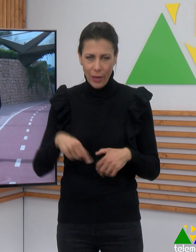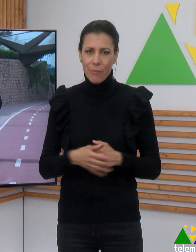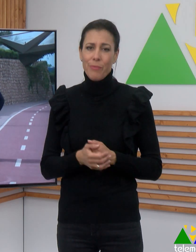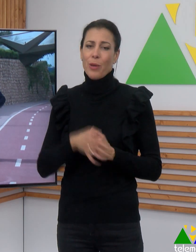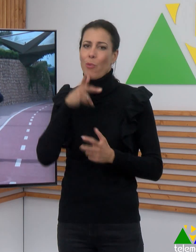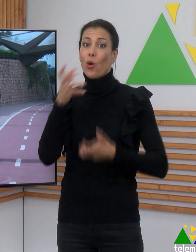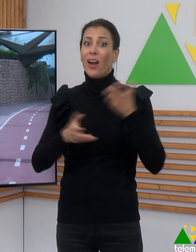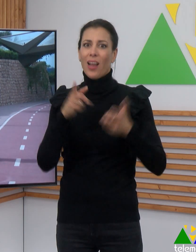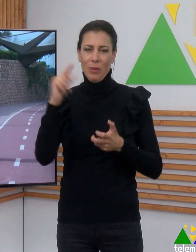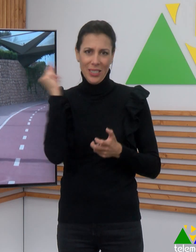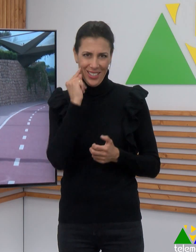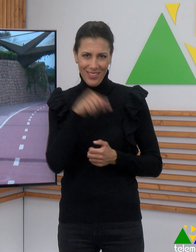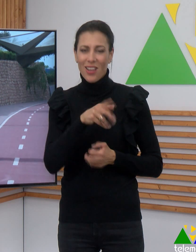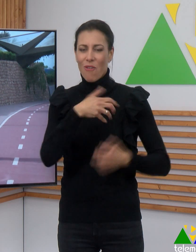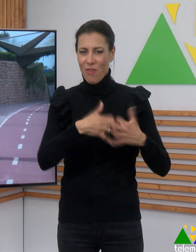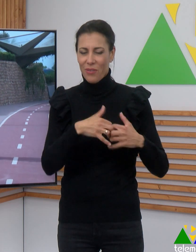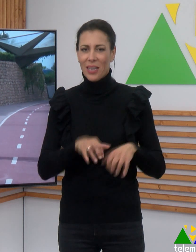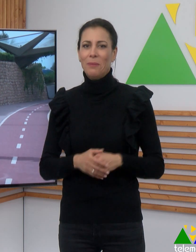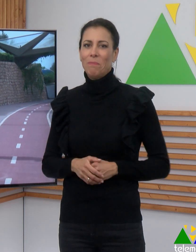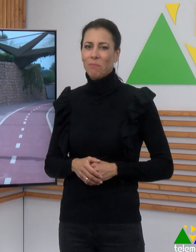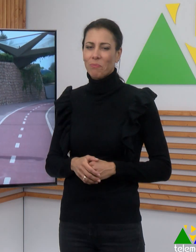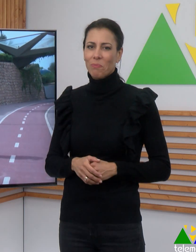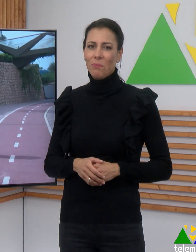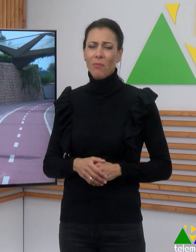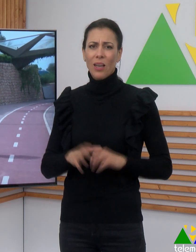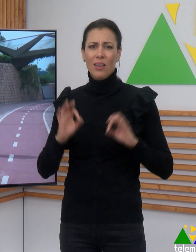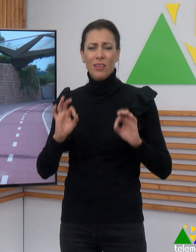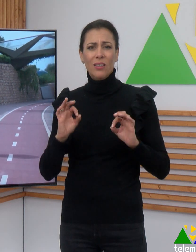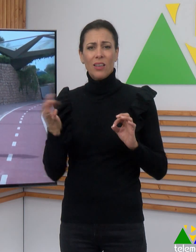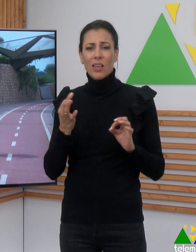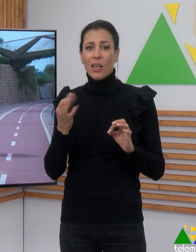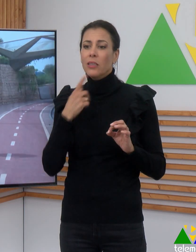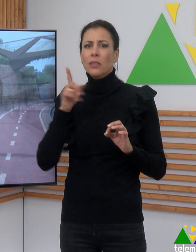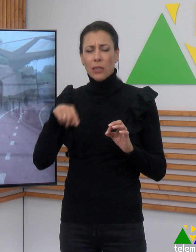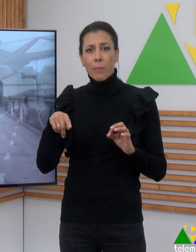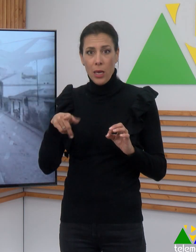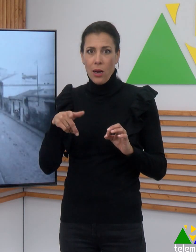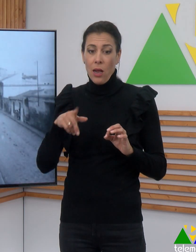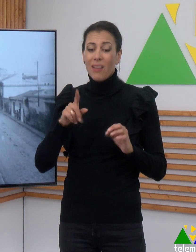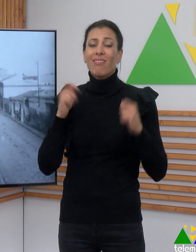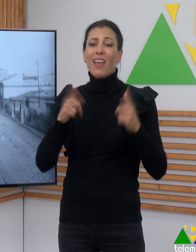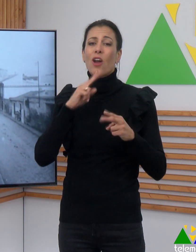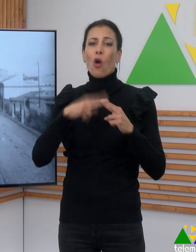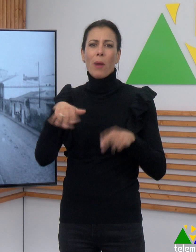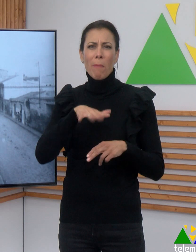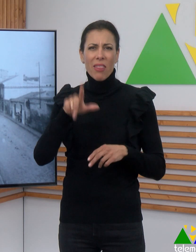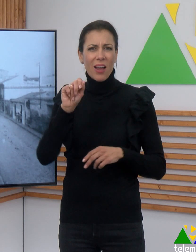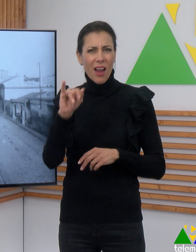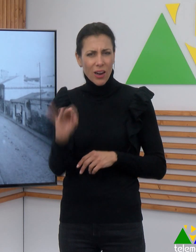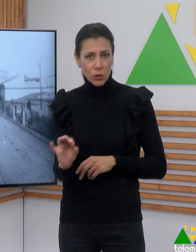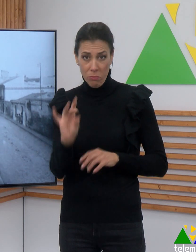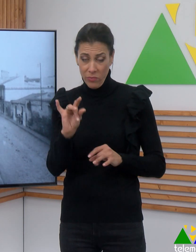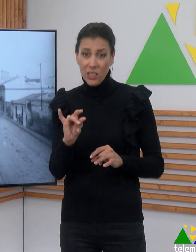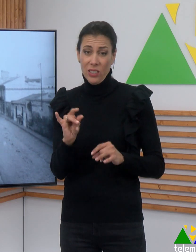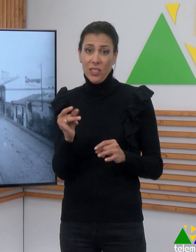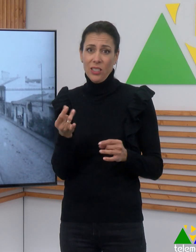quema de la fábrica. Larios, bueno, que tenía su propia plaza en Motril, la plaza Larios. La Larios, porque el plaza Ayuntamiento Jardinillo, de Motril muy la plaza, agradecido.